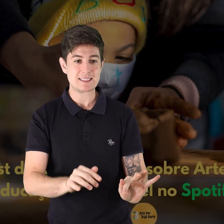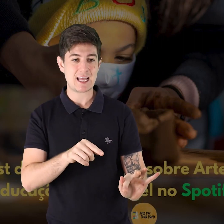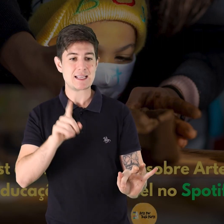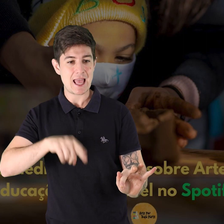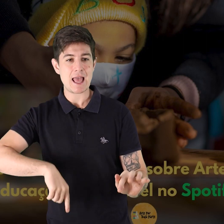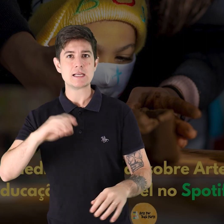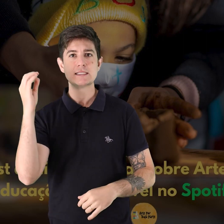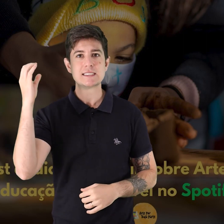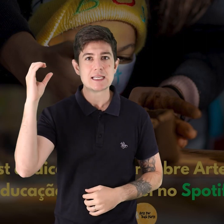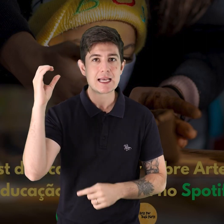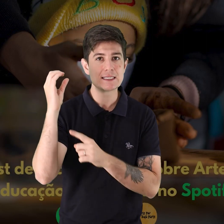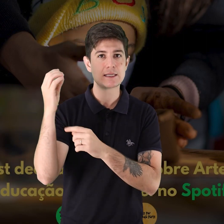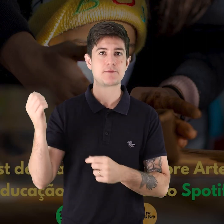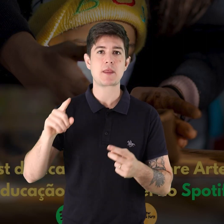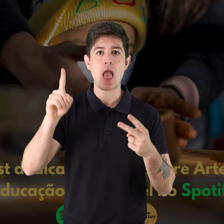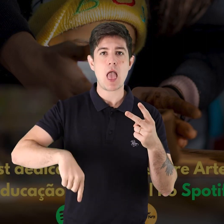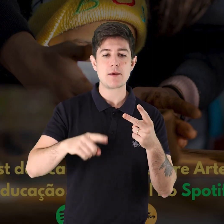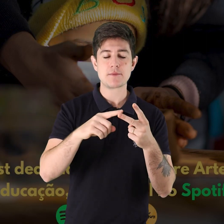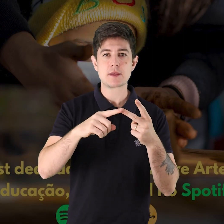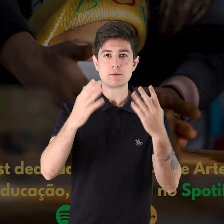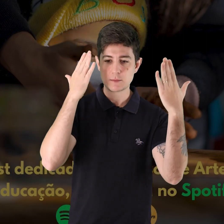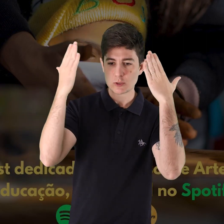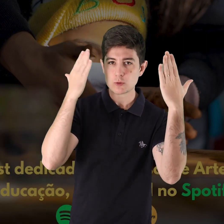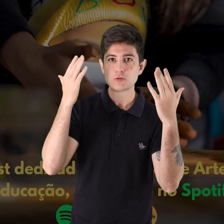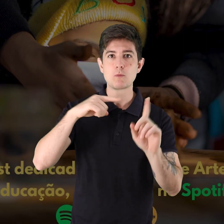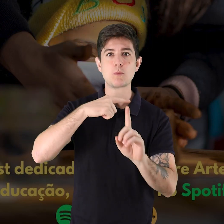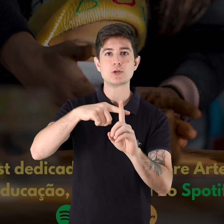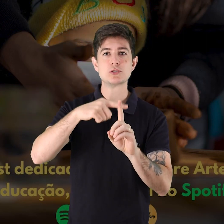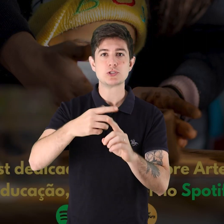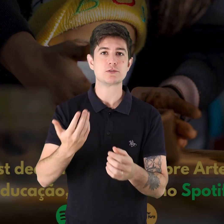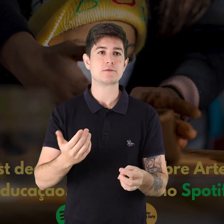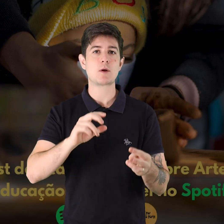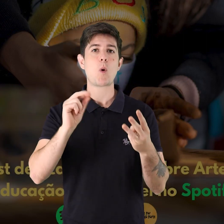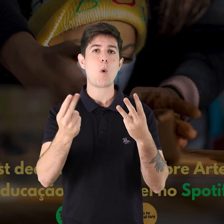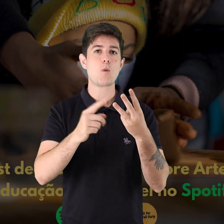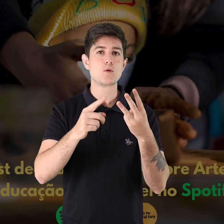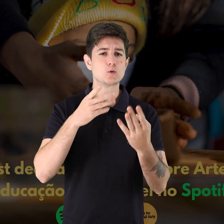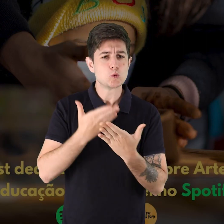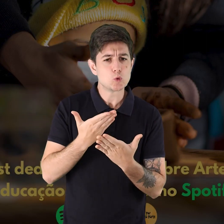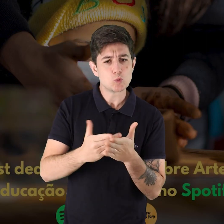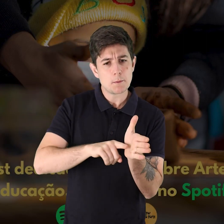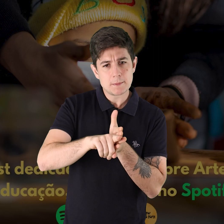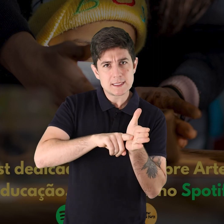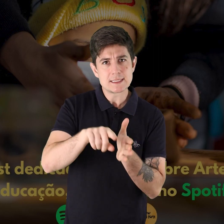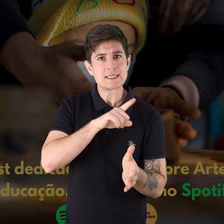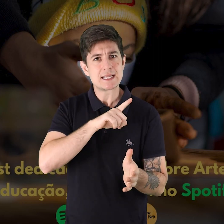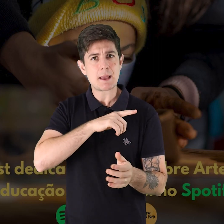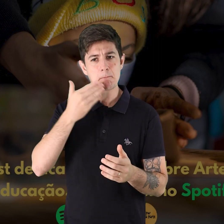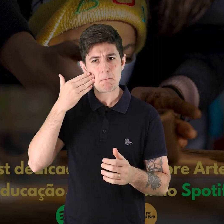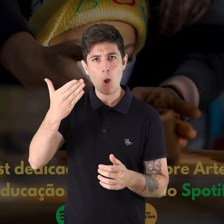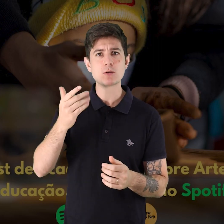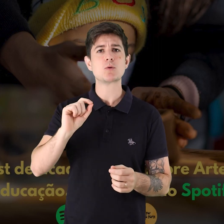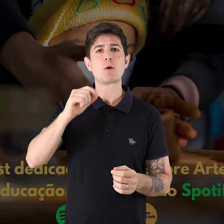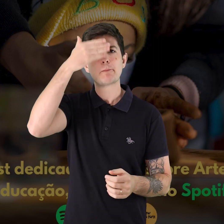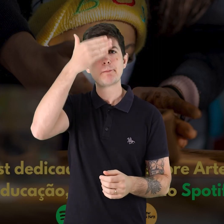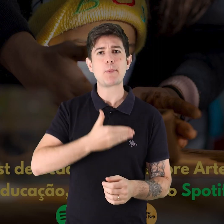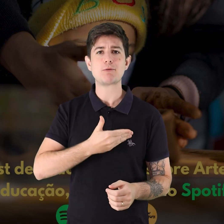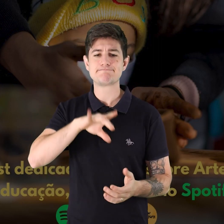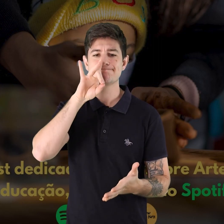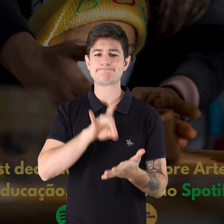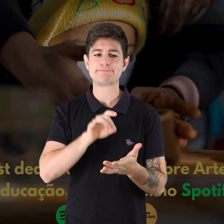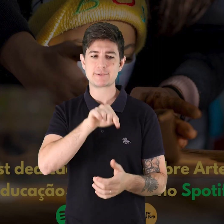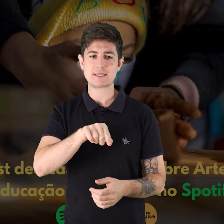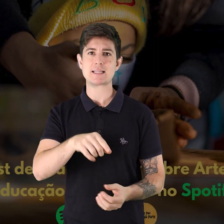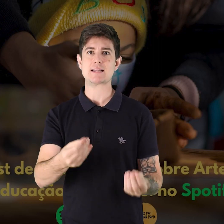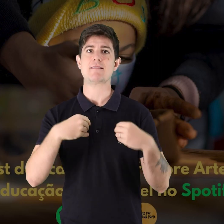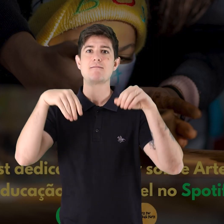Mas quando a gente fala de felicidade baseado numa ciência, baseado, por exemplo, na psicologia positiva, baseado nos estudos que